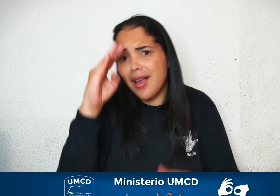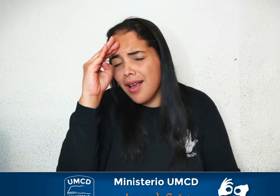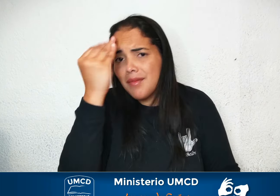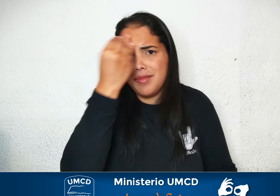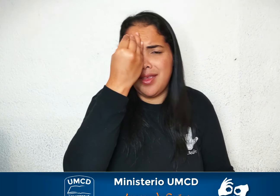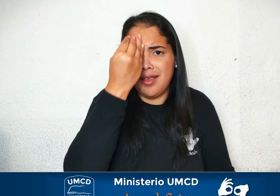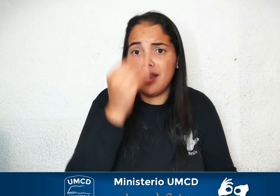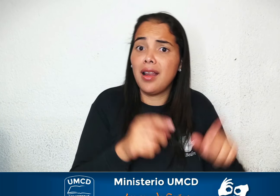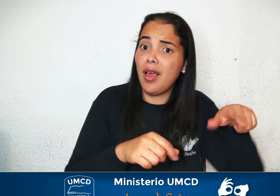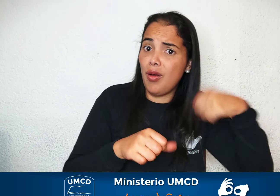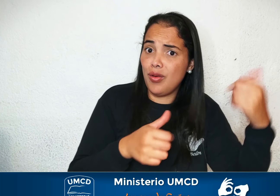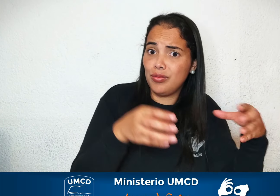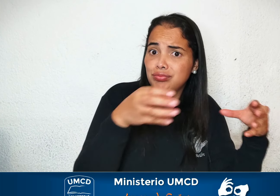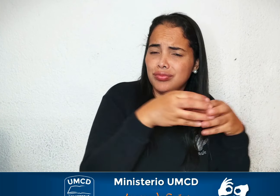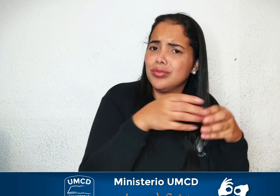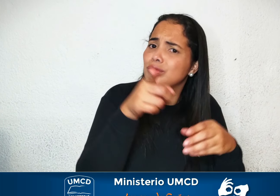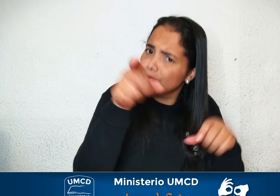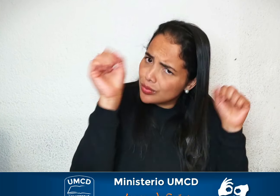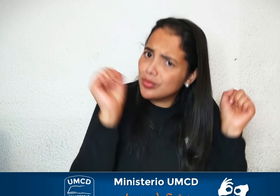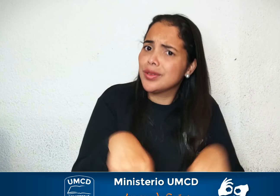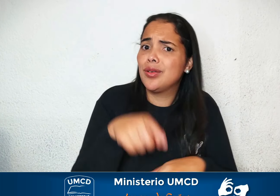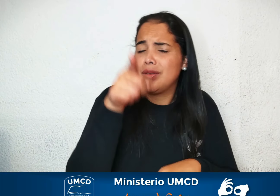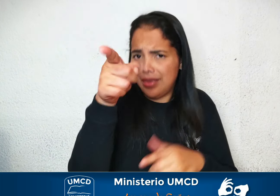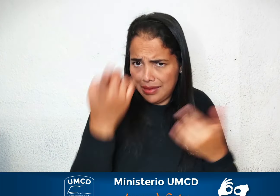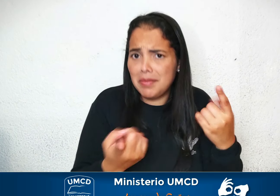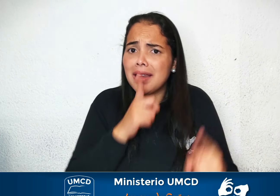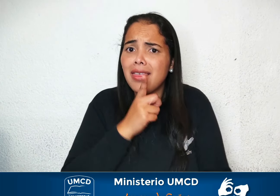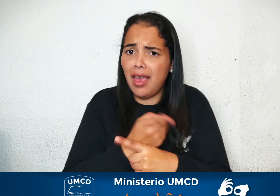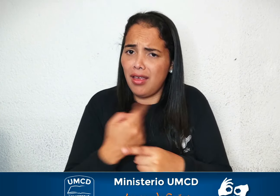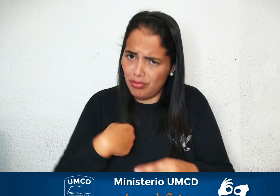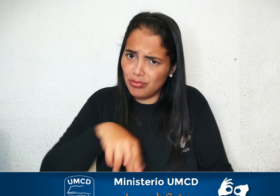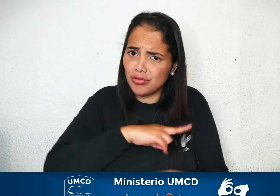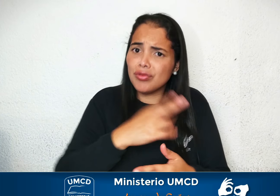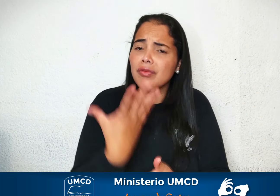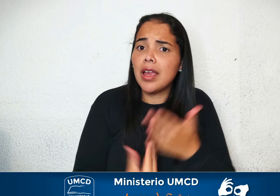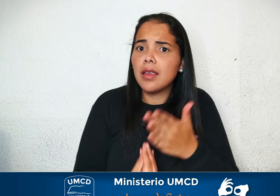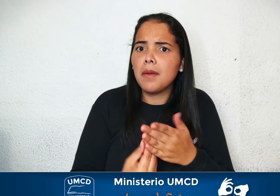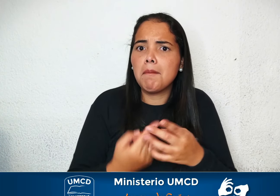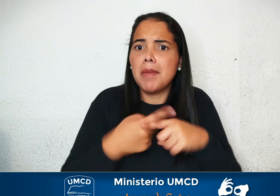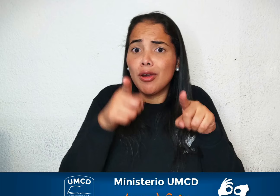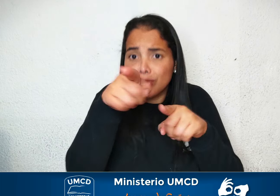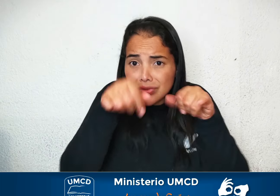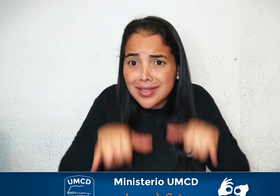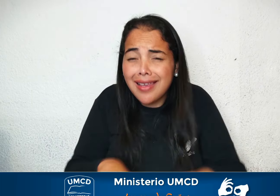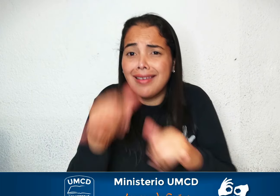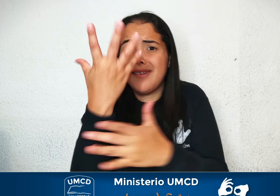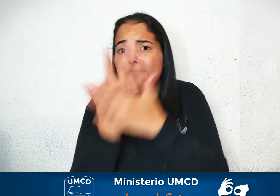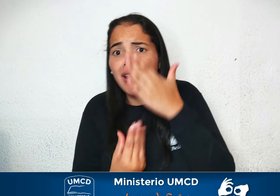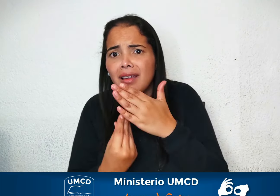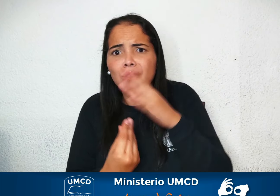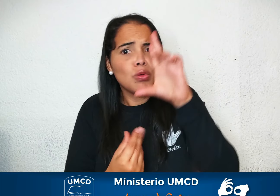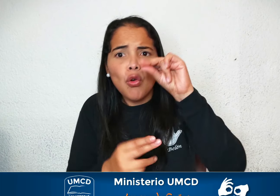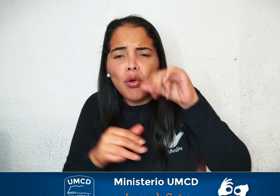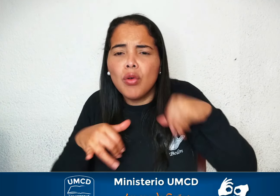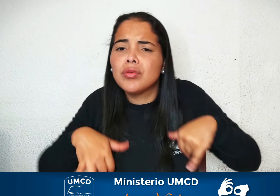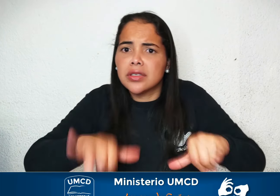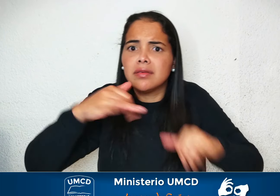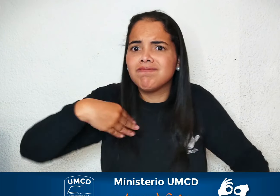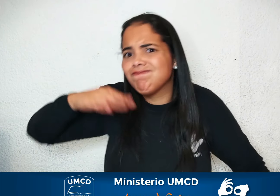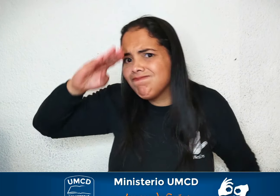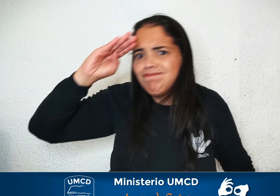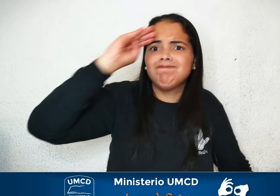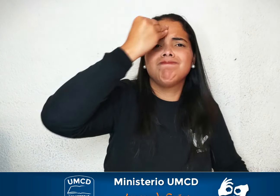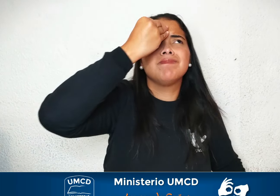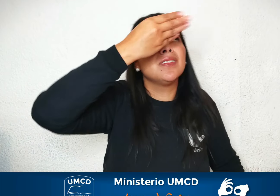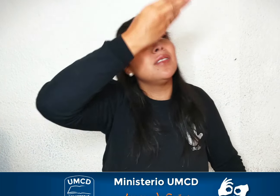los levitas le estaban diciendo al pueblo, sí, nosotros fallamos, pero miremos en el amor de Dios, en su misericordia,